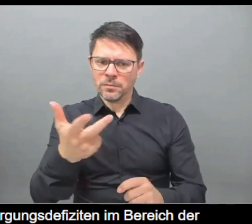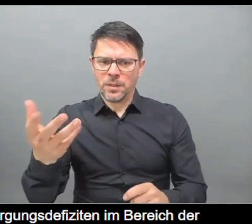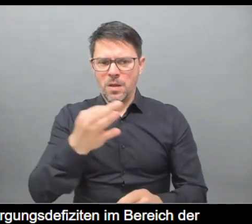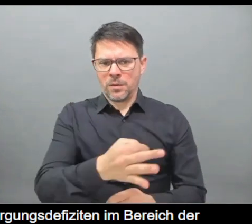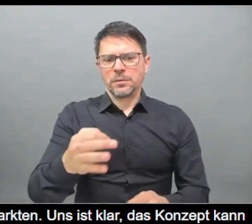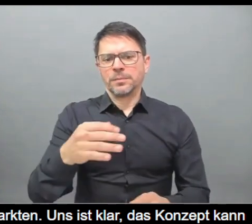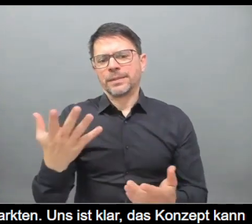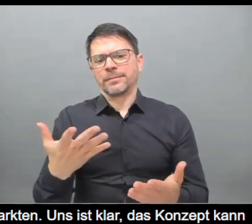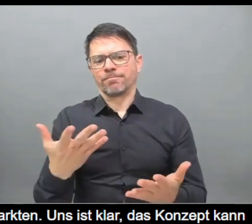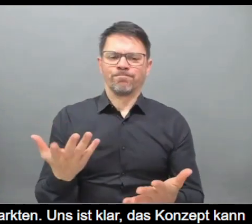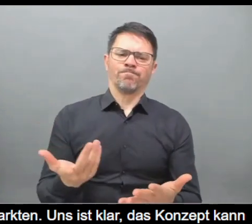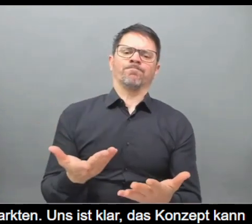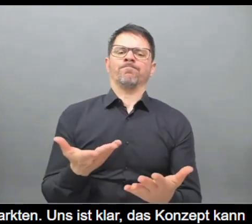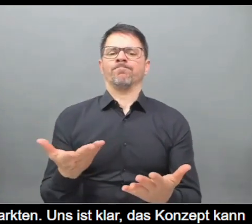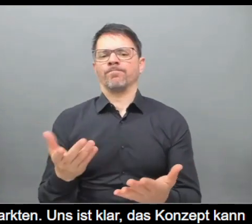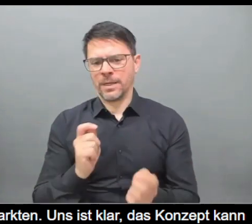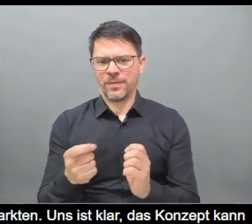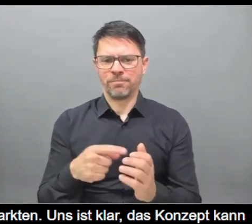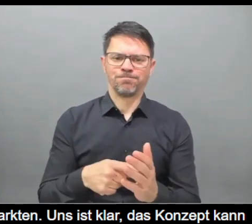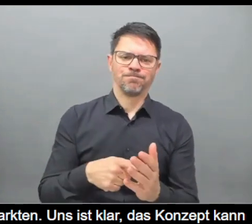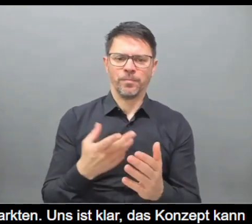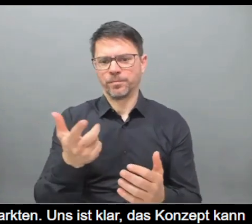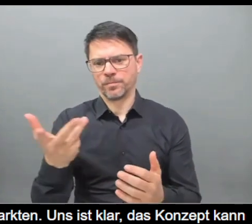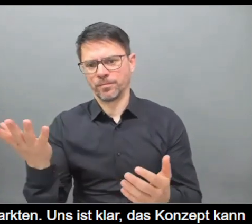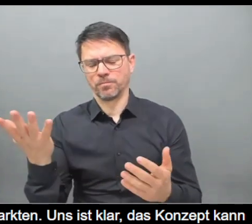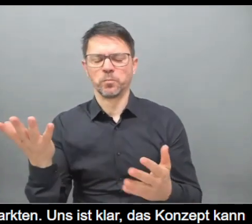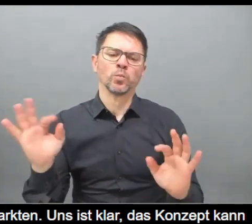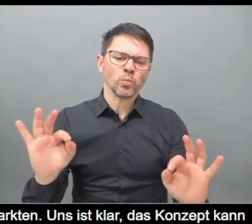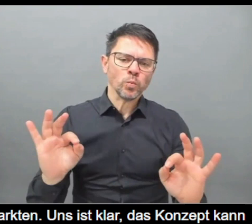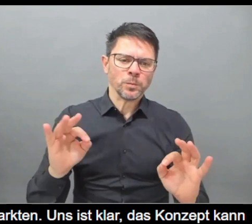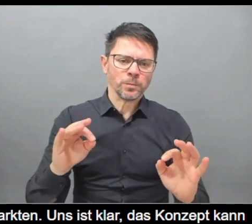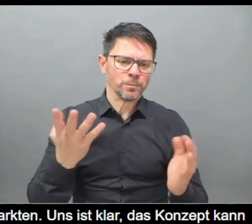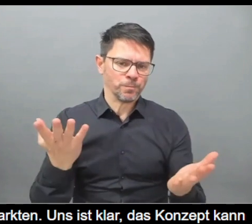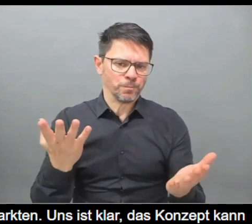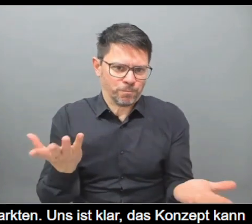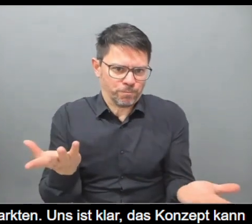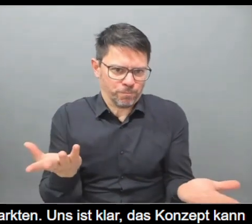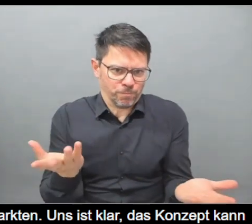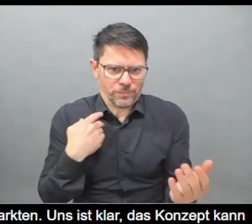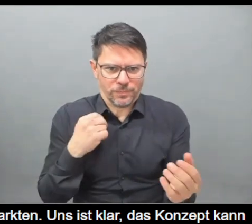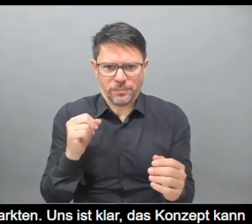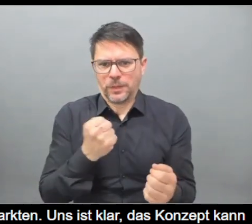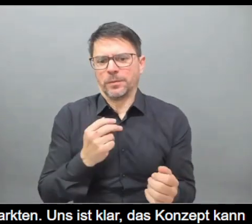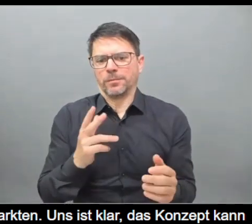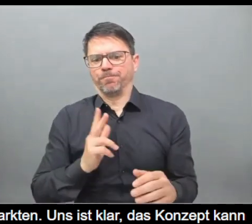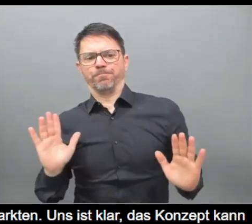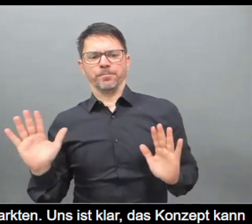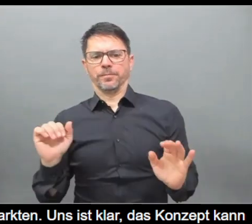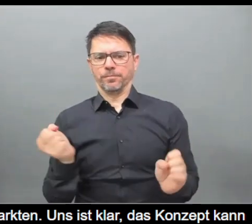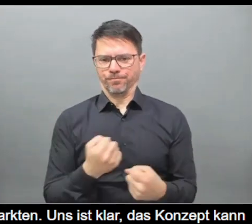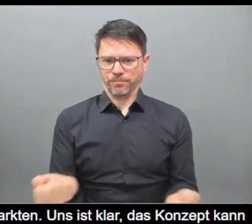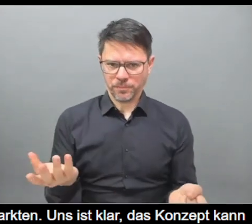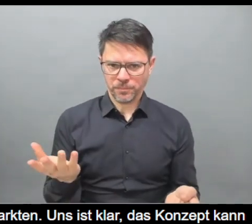finanzierbaren und von den Fachkräften her auch zukunftsfähigen Struktur muss man eben auch den Blick auf die regionalen Versorgungsbedarfe ganz konkret